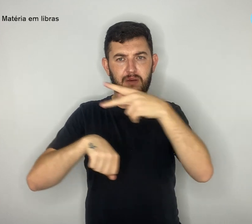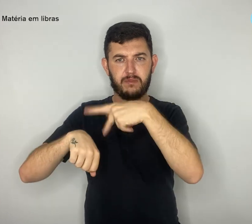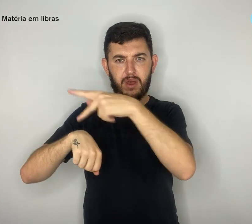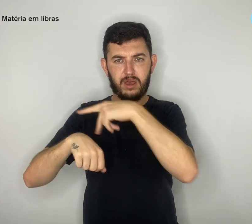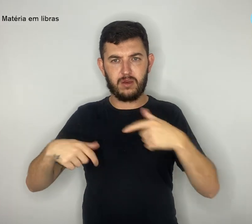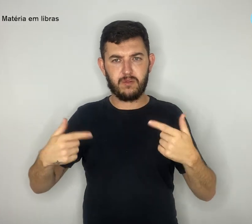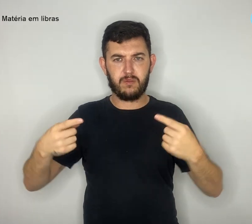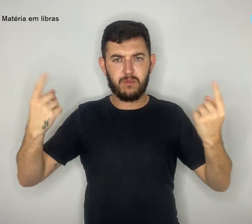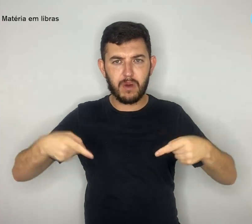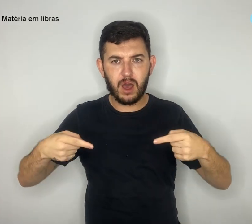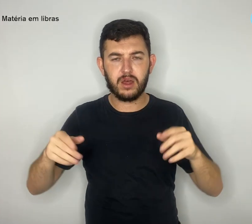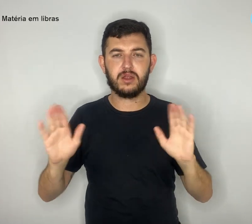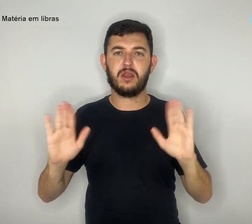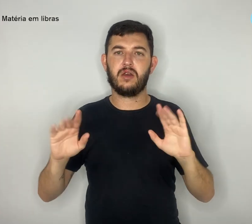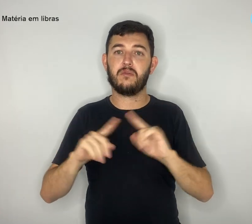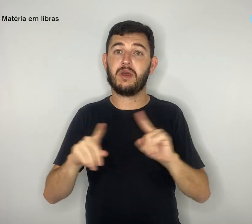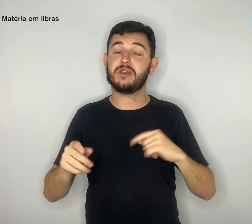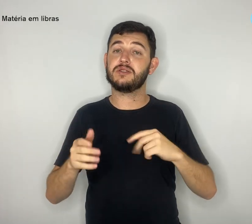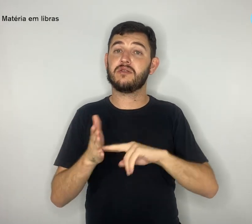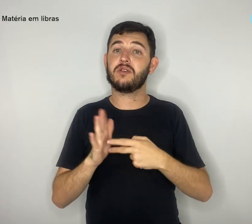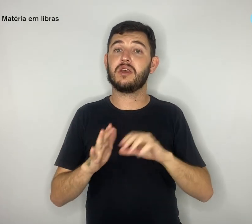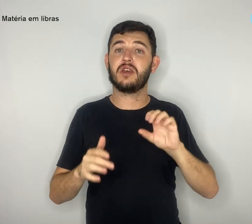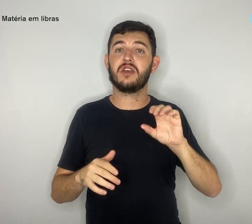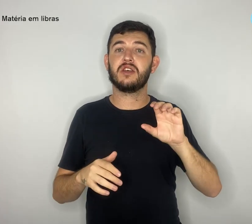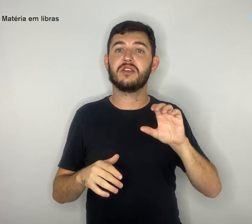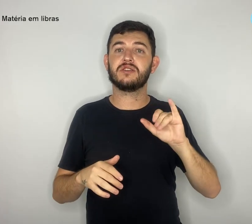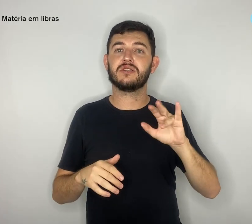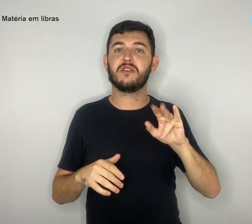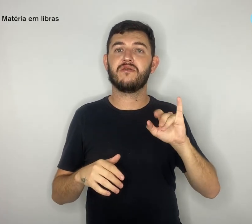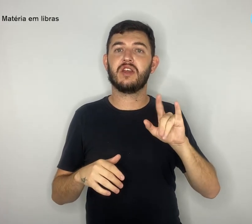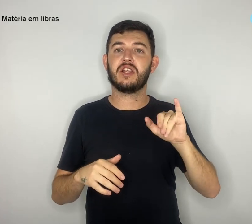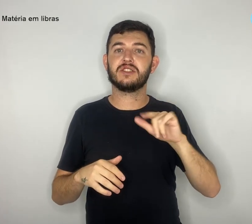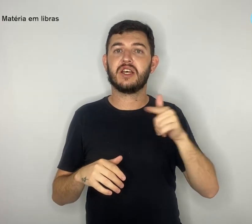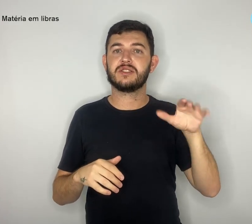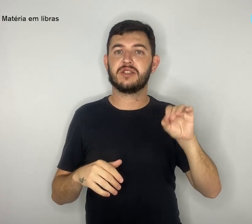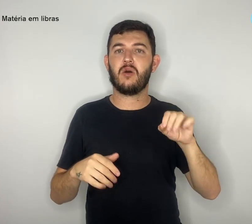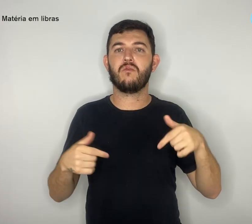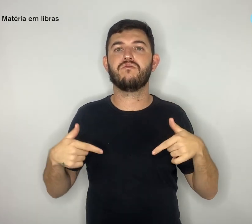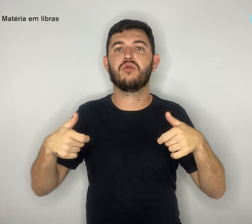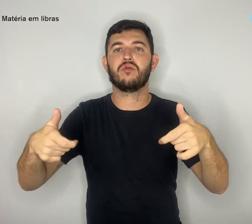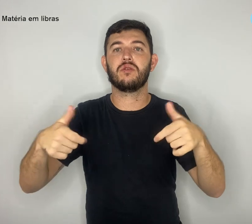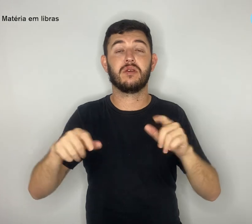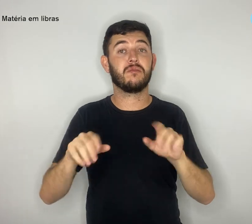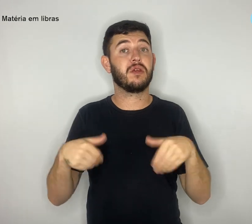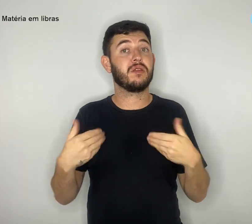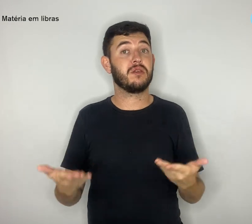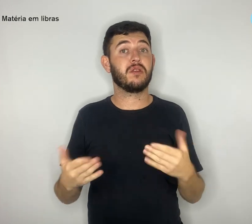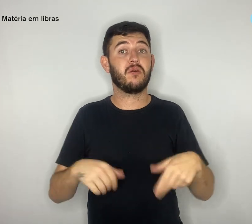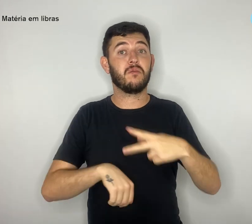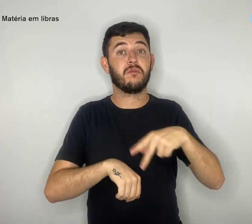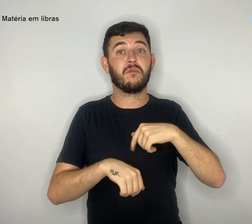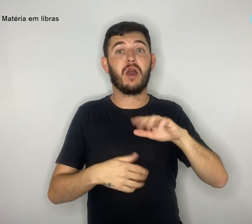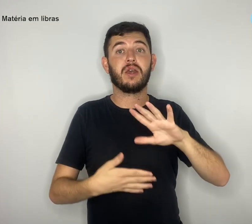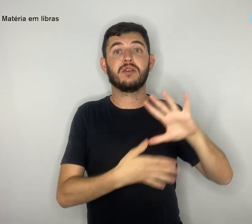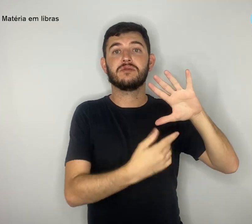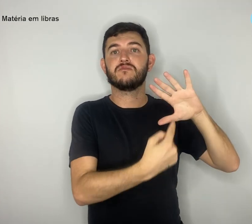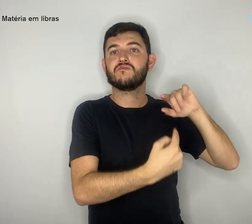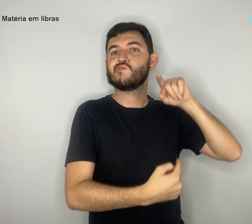entre civilizações. Nesse sentido, os Estados Unidos da América entram